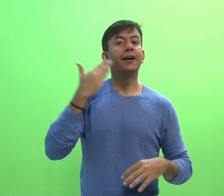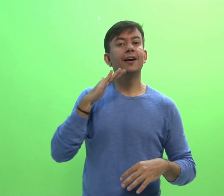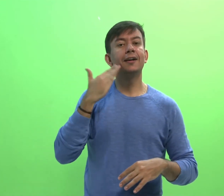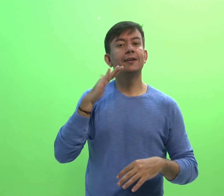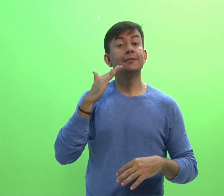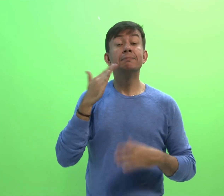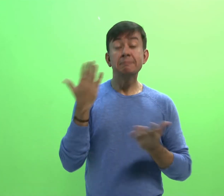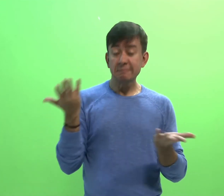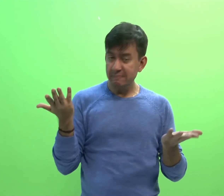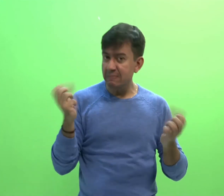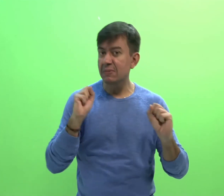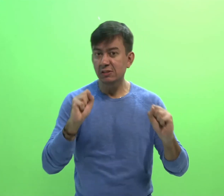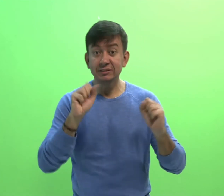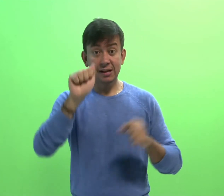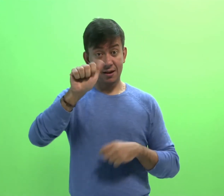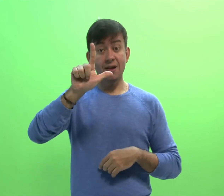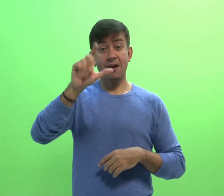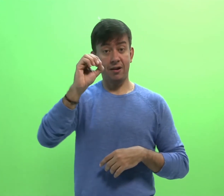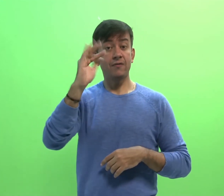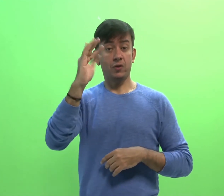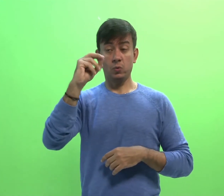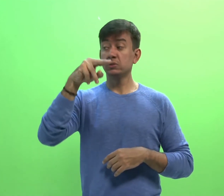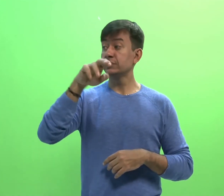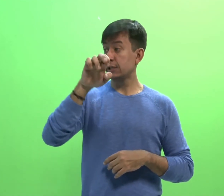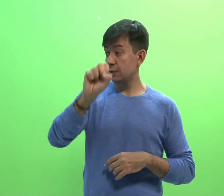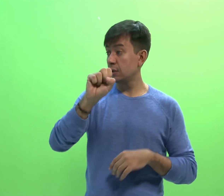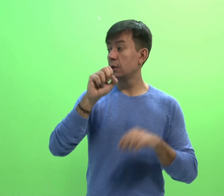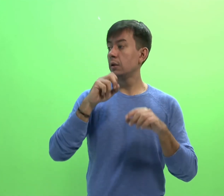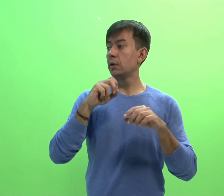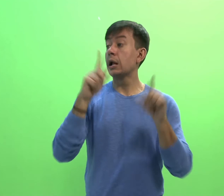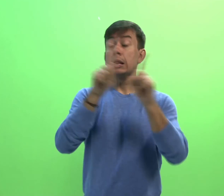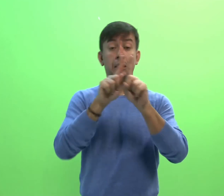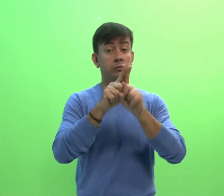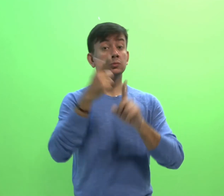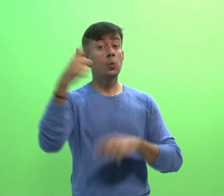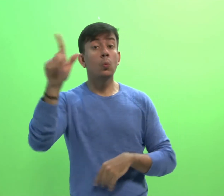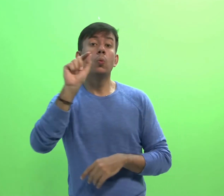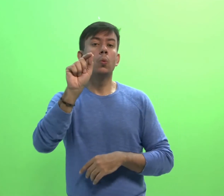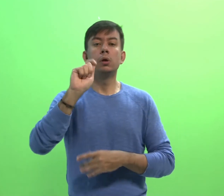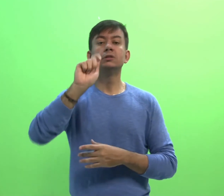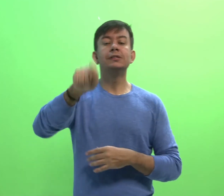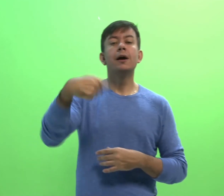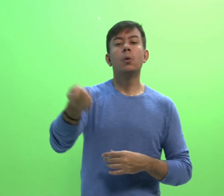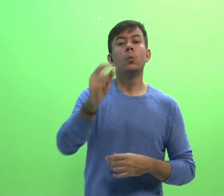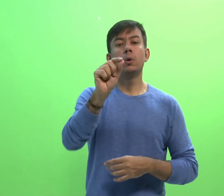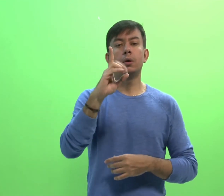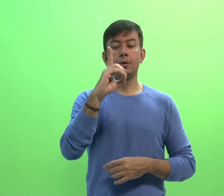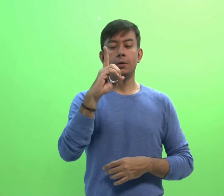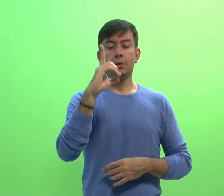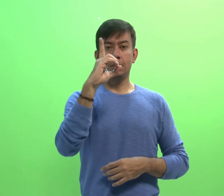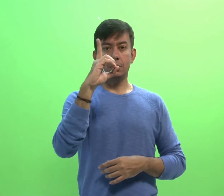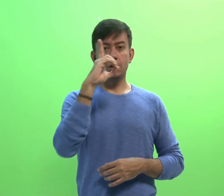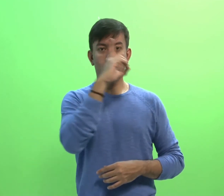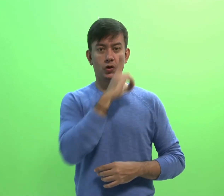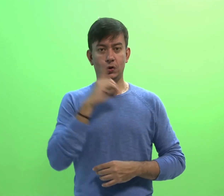mas a locação vai ser diferente. Temos ainda outro sinal que tem o